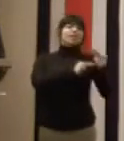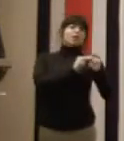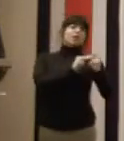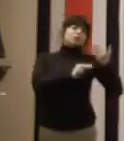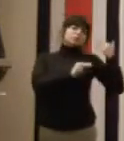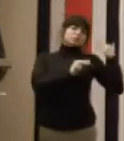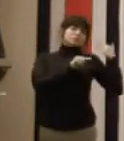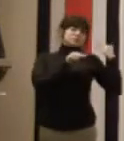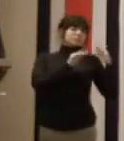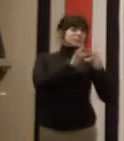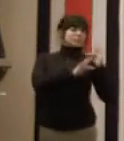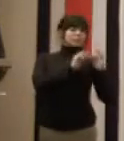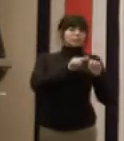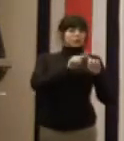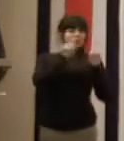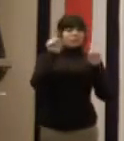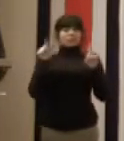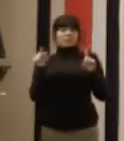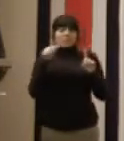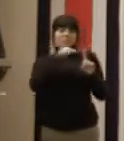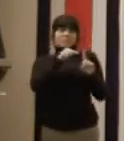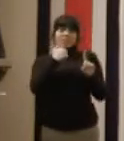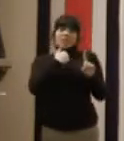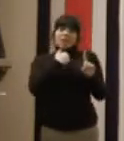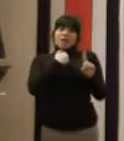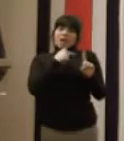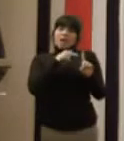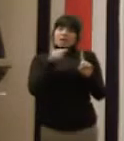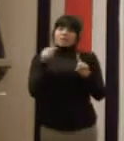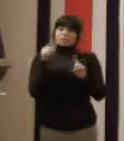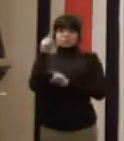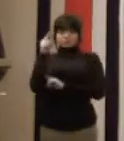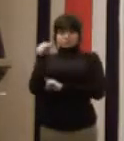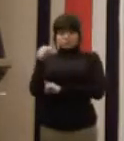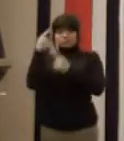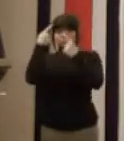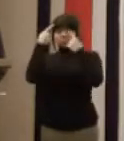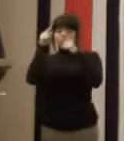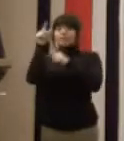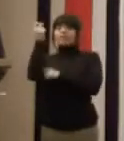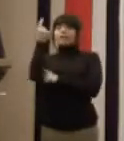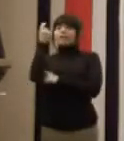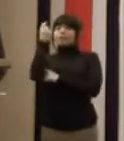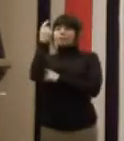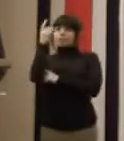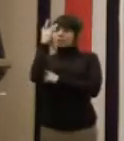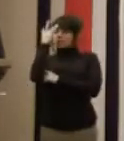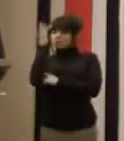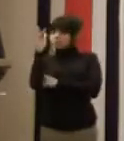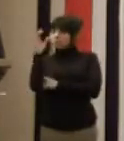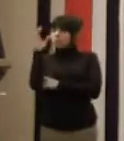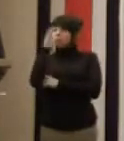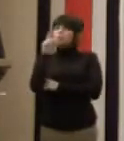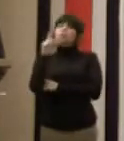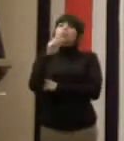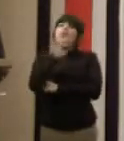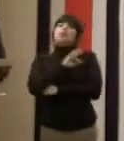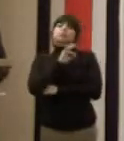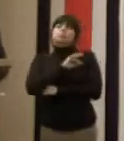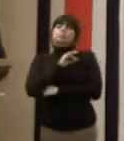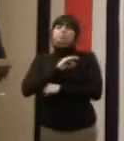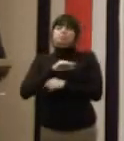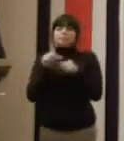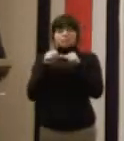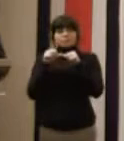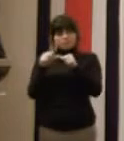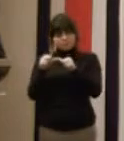en el pasado, en donde ha habido un entendimiento lúcido sobre la conveniencia de que prevalezca